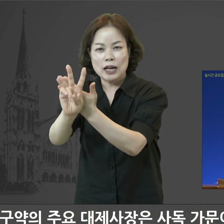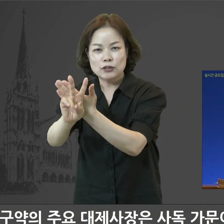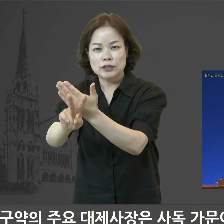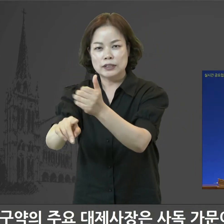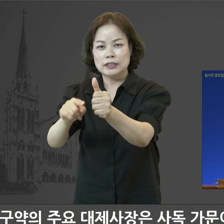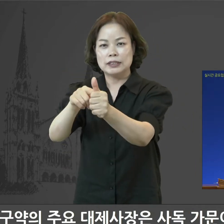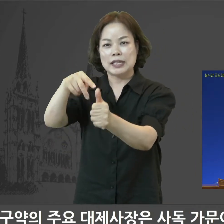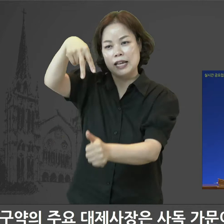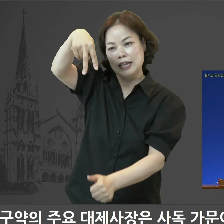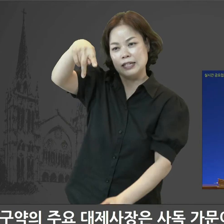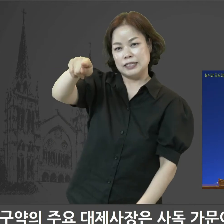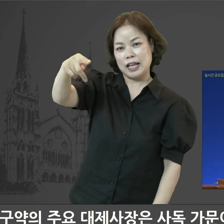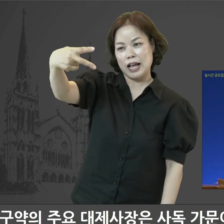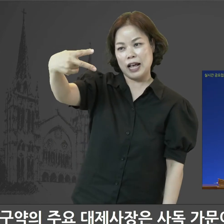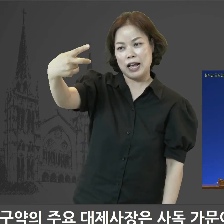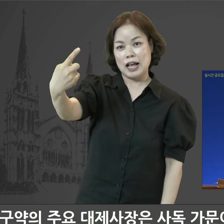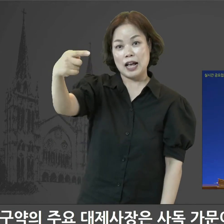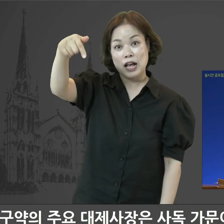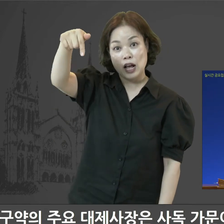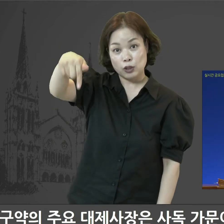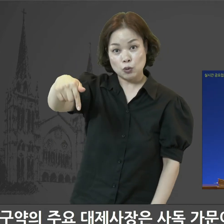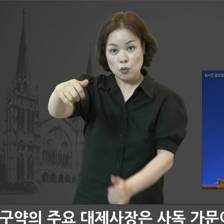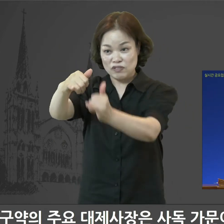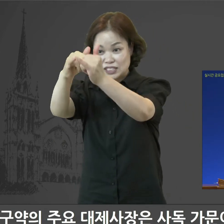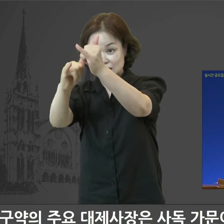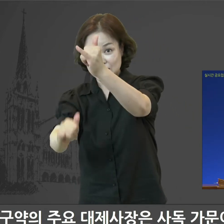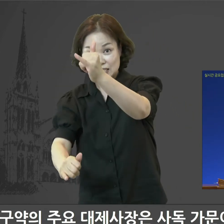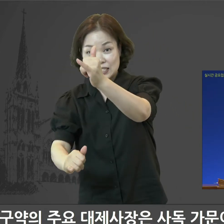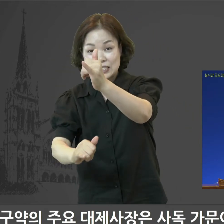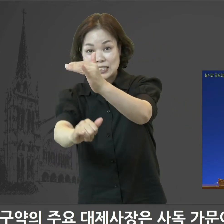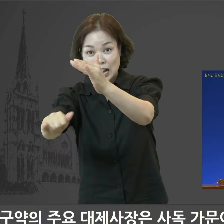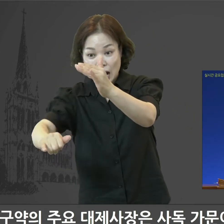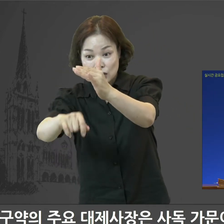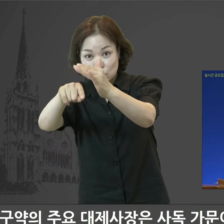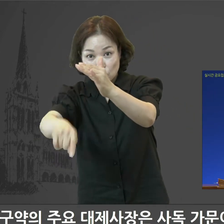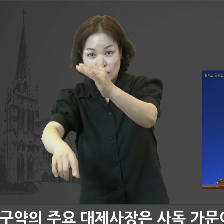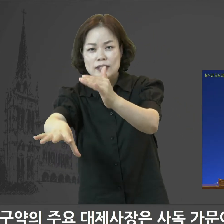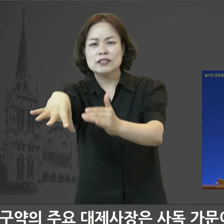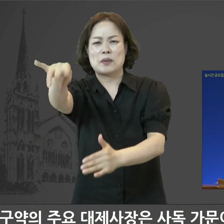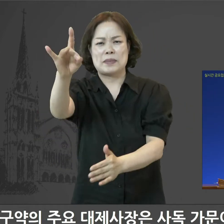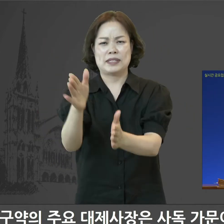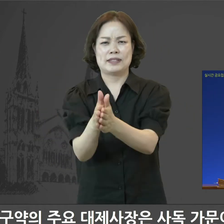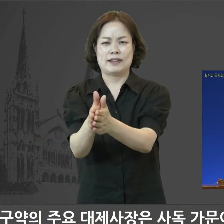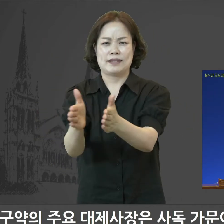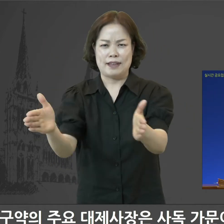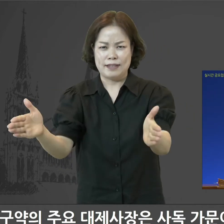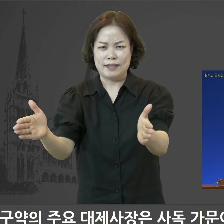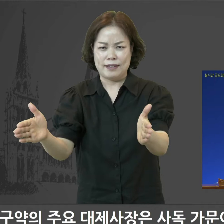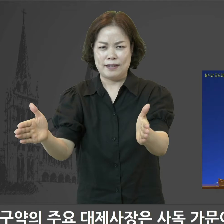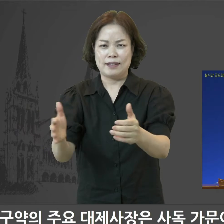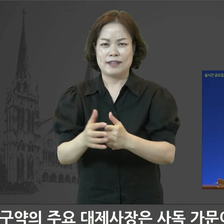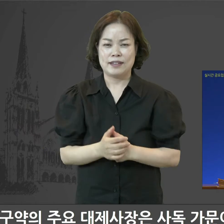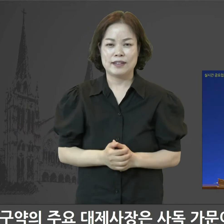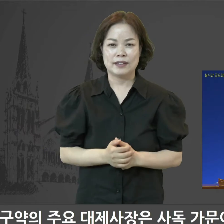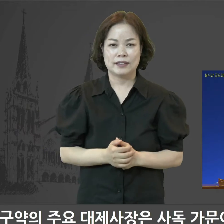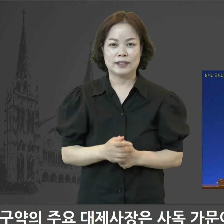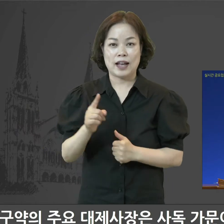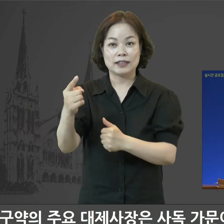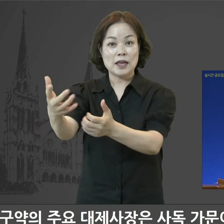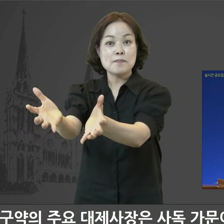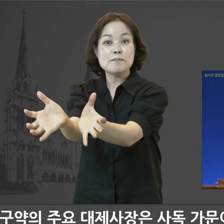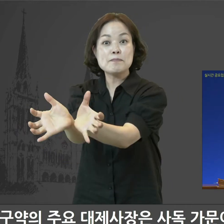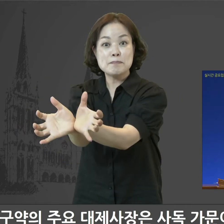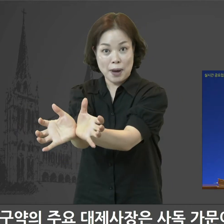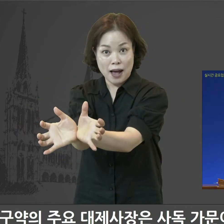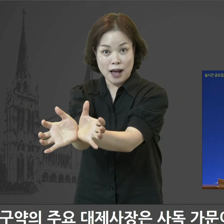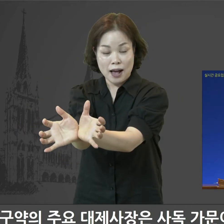사독 계열의 대제사장, 거기로부터 비롯되어진 이 하나의 분파. 그래서